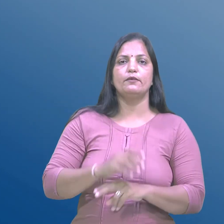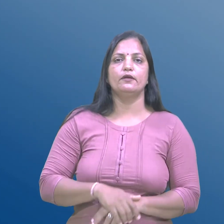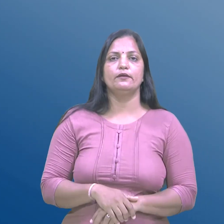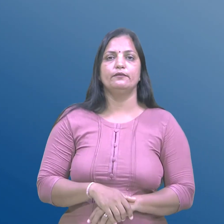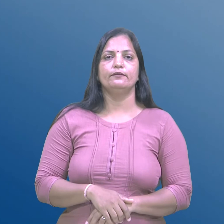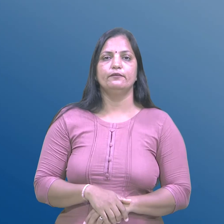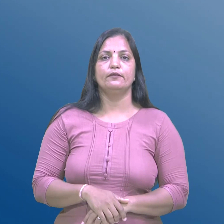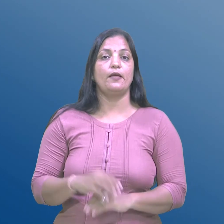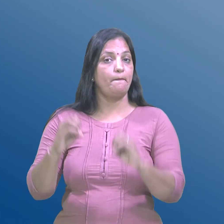બી.